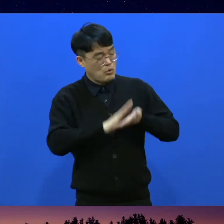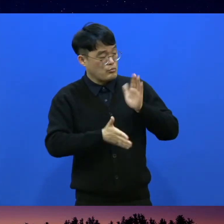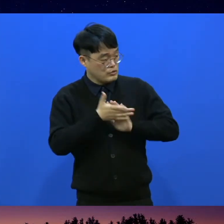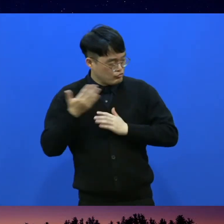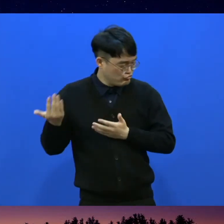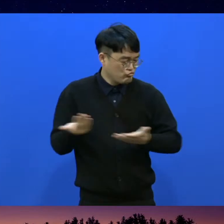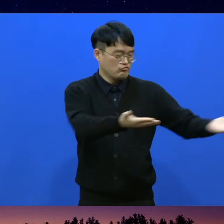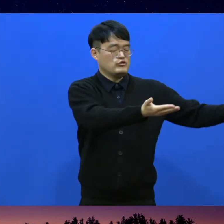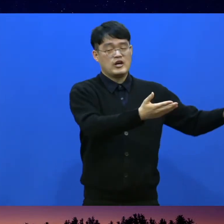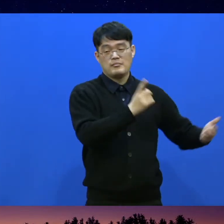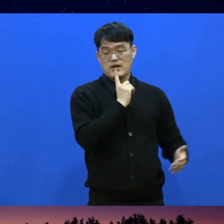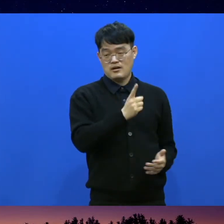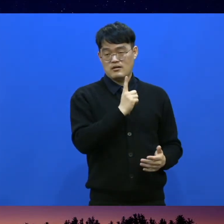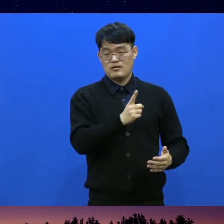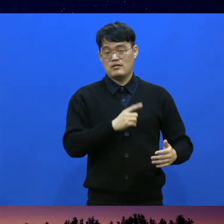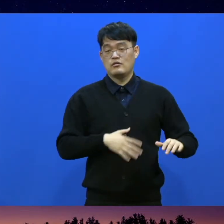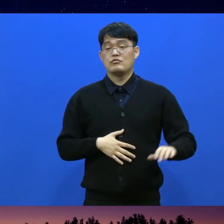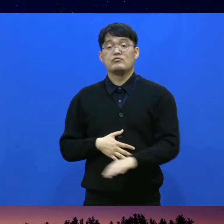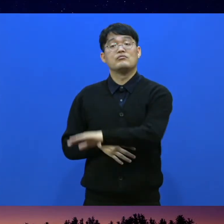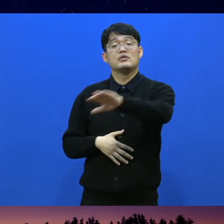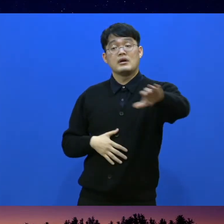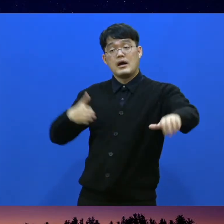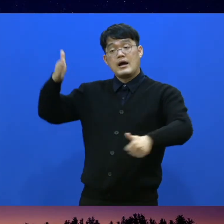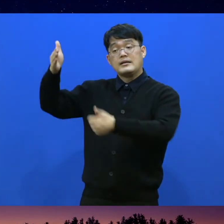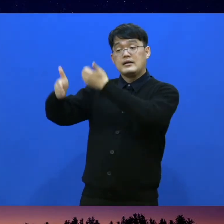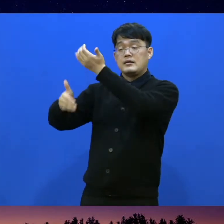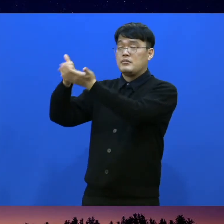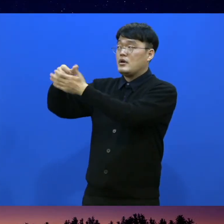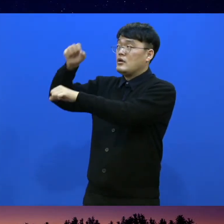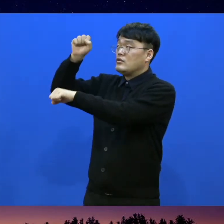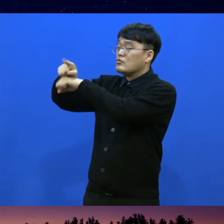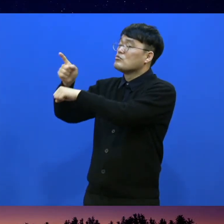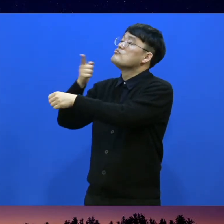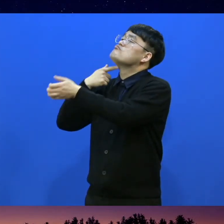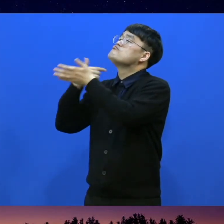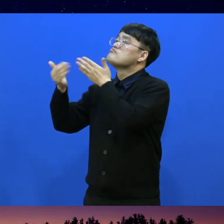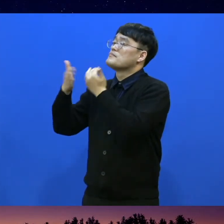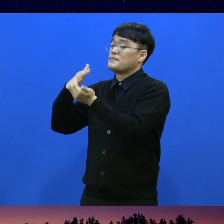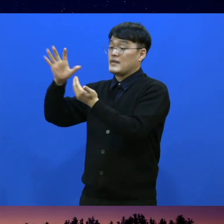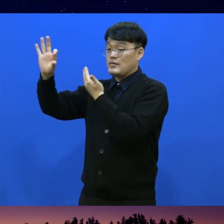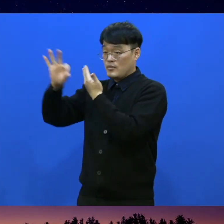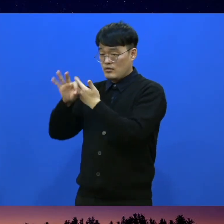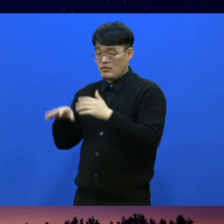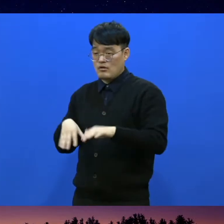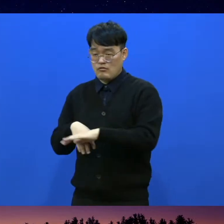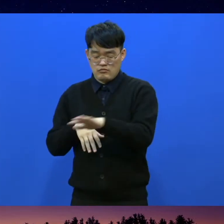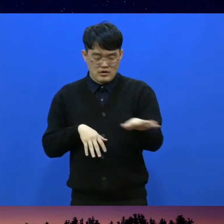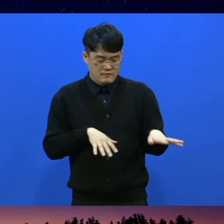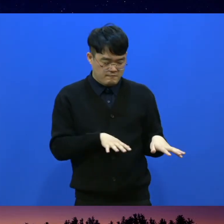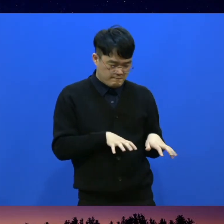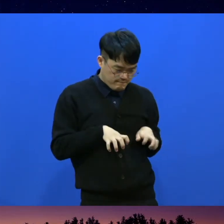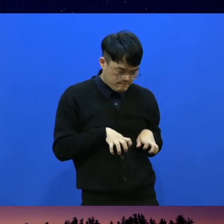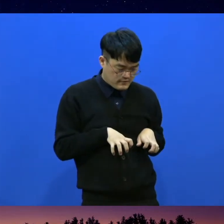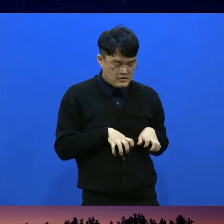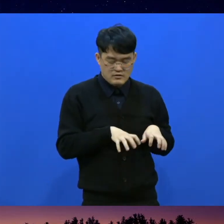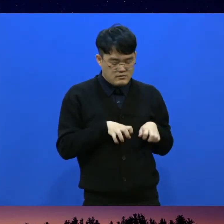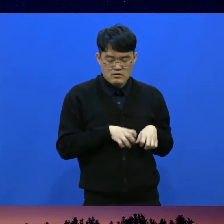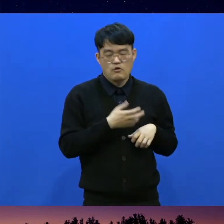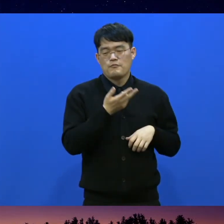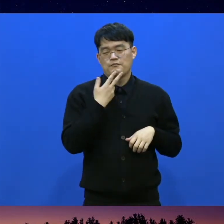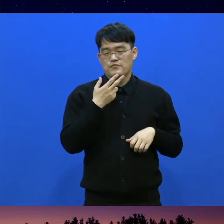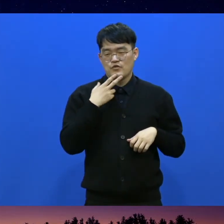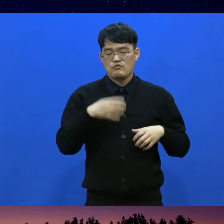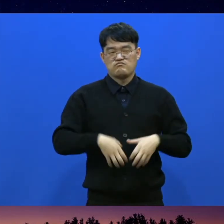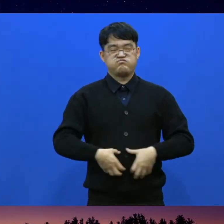여러분 우리는 하나님의 성품을 경험하면 우리가 쪼잔한 삶을 살 수가 없어요. 좀 배포가 커야 돼요.